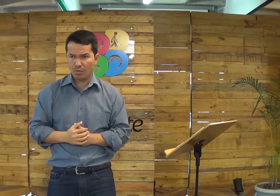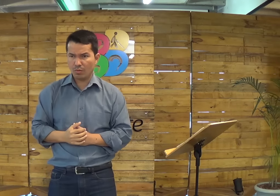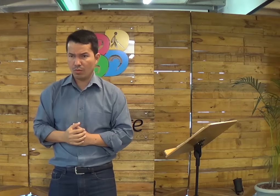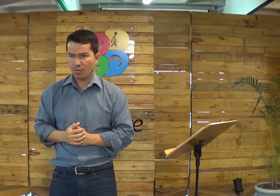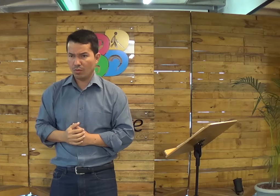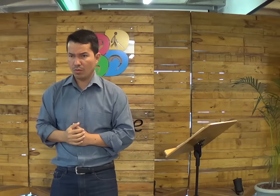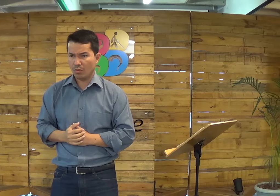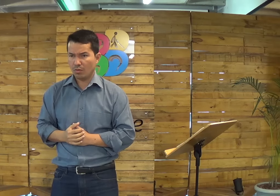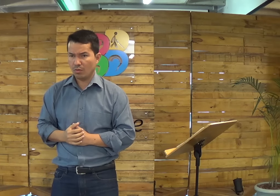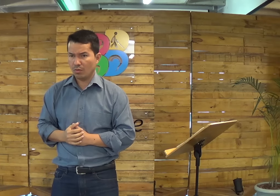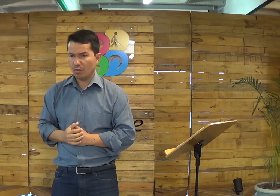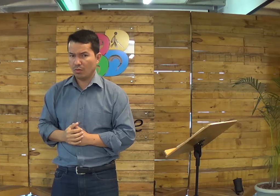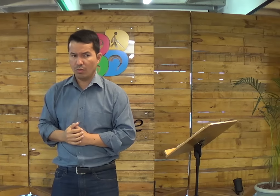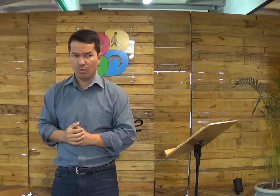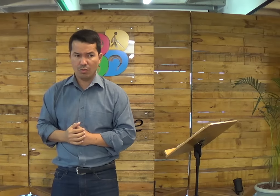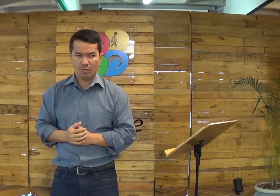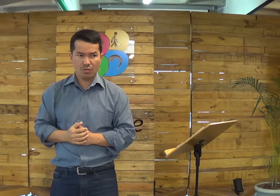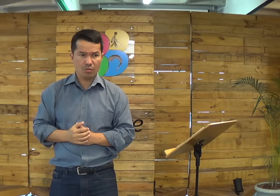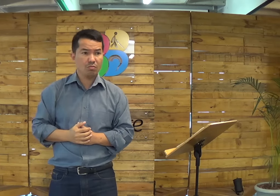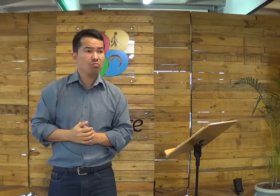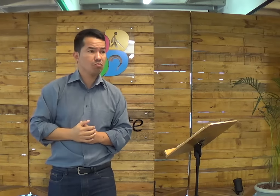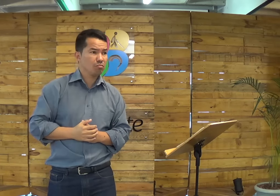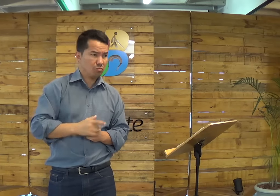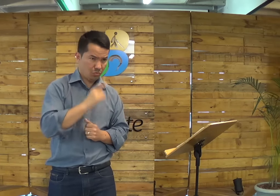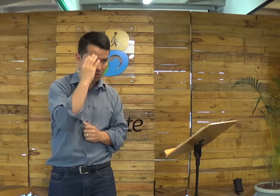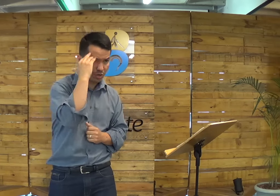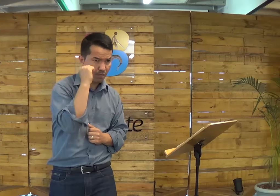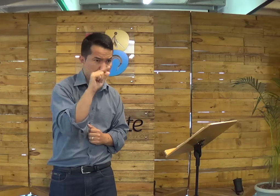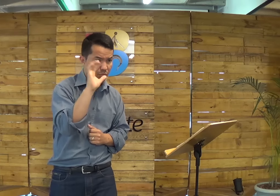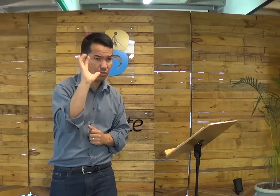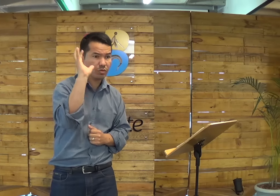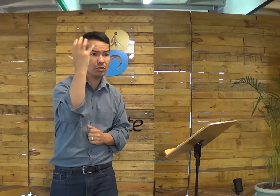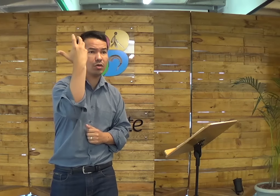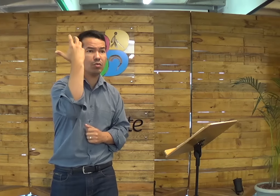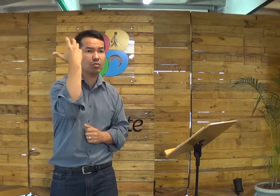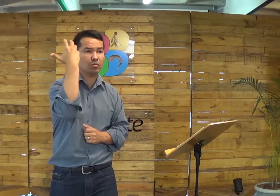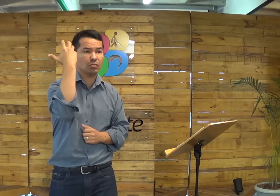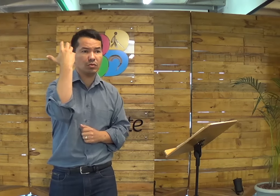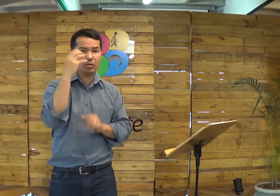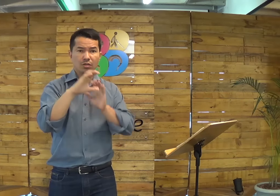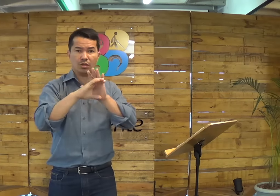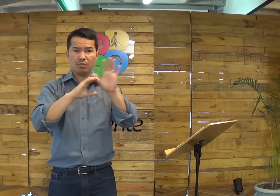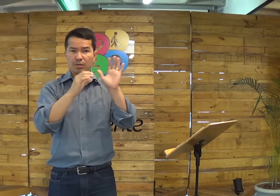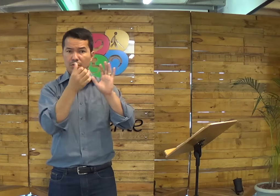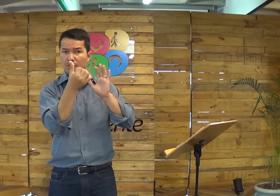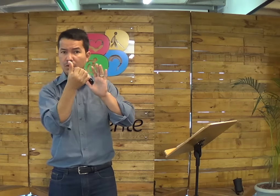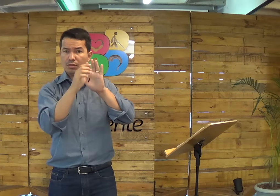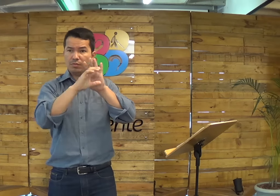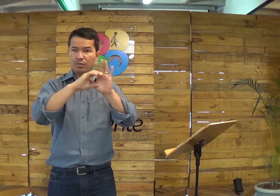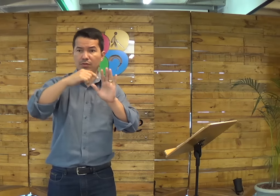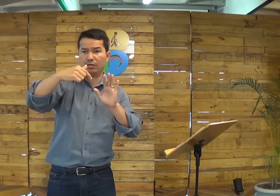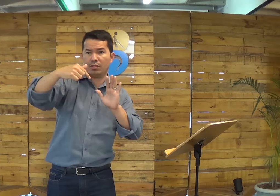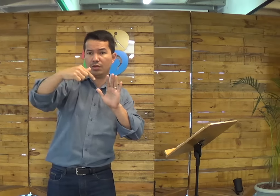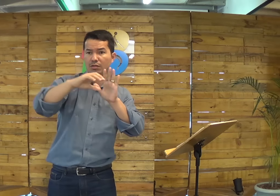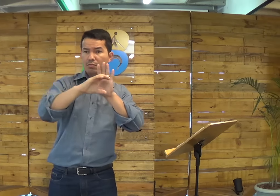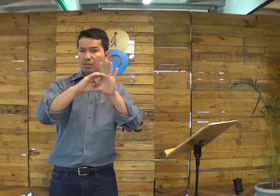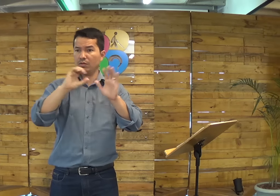sabem o que que aconteceu Vocês sabem o que que aconteceu no capítulo 6